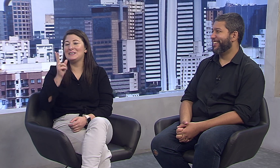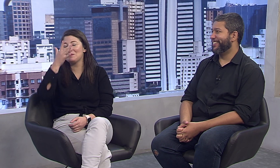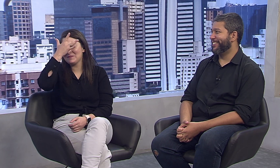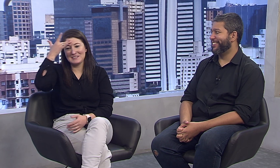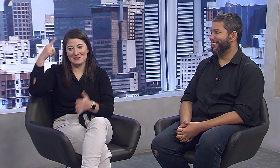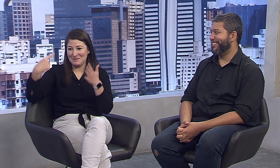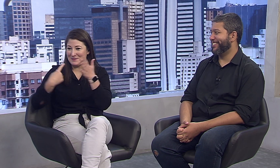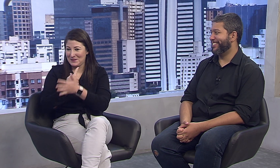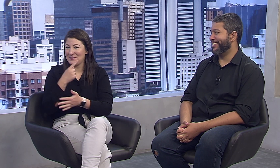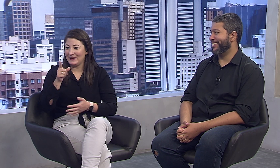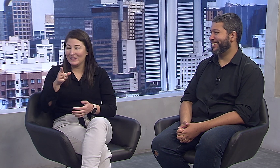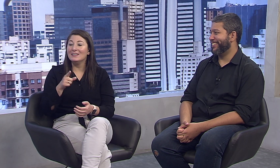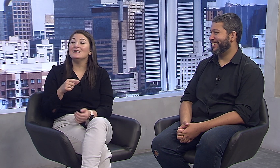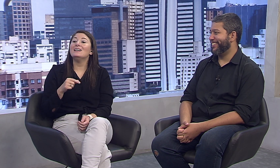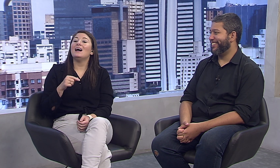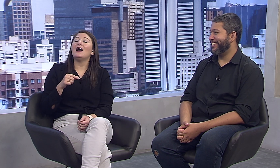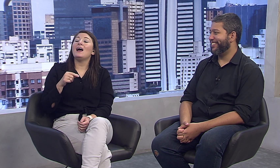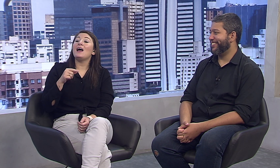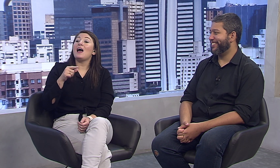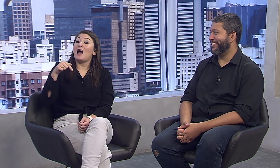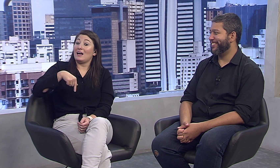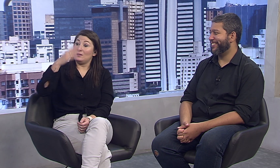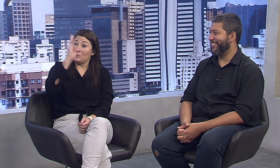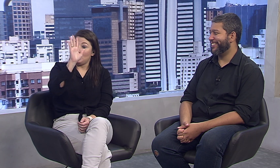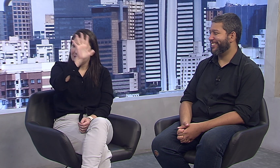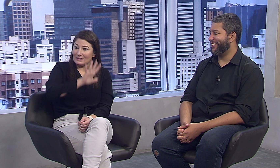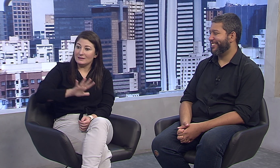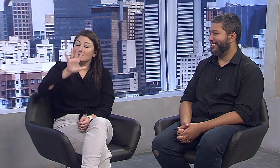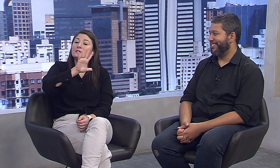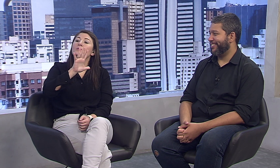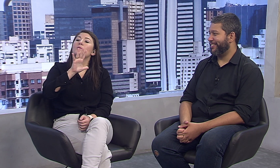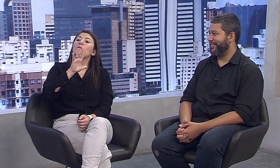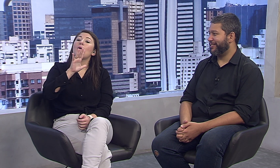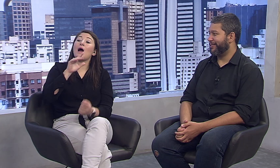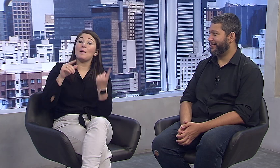Uma pergunta boa. Muita gente faz essa pergunta.